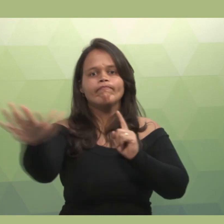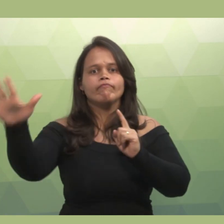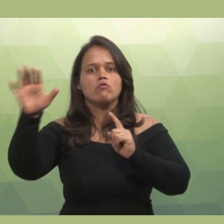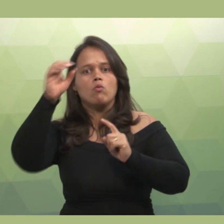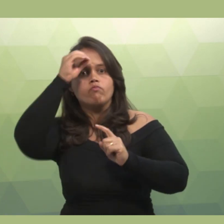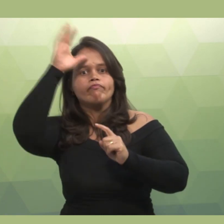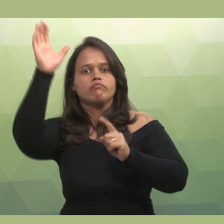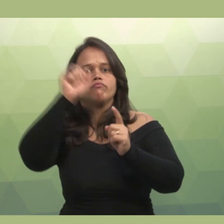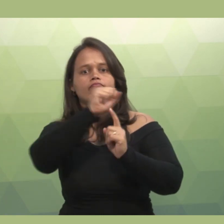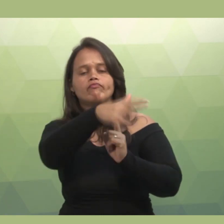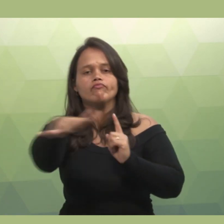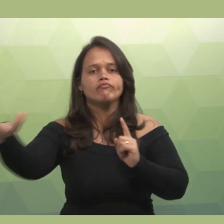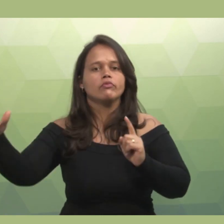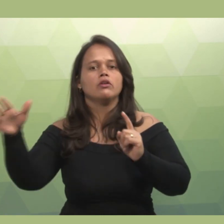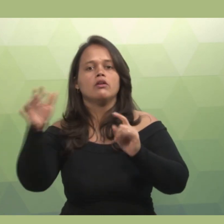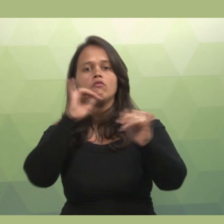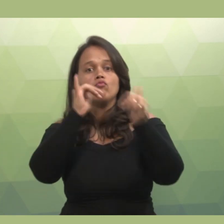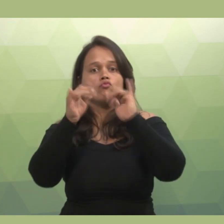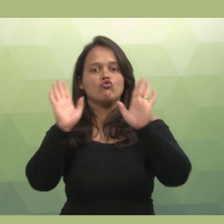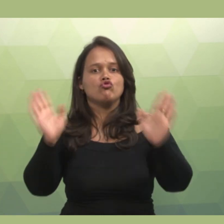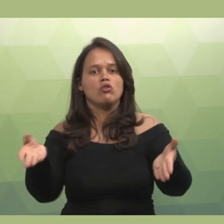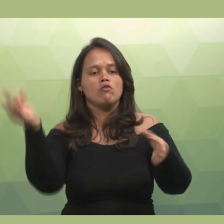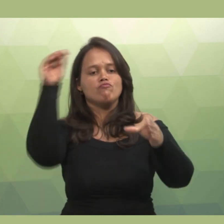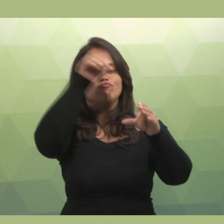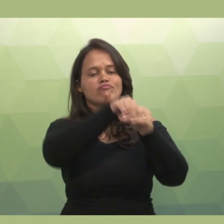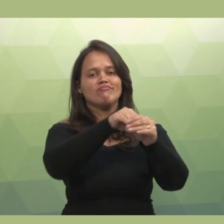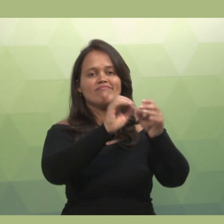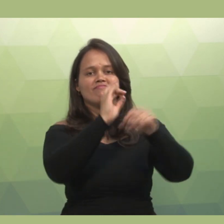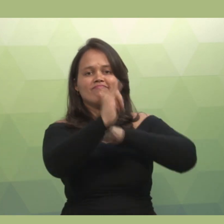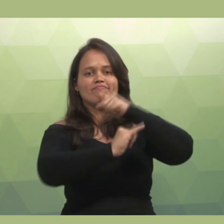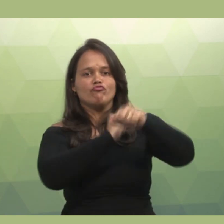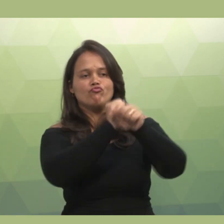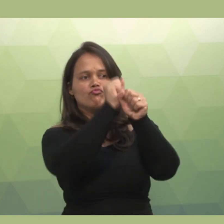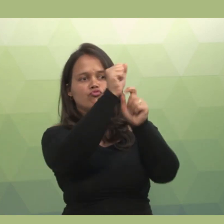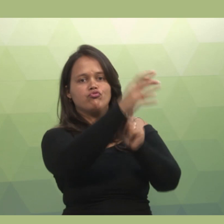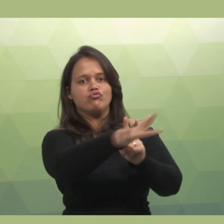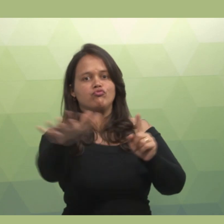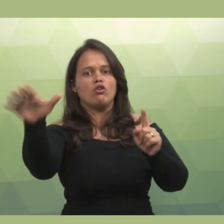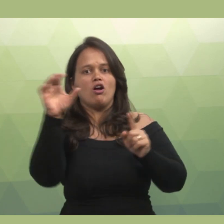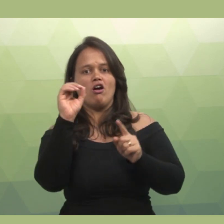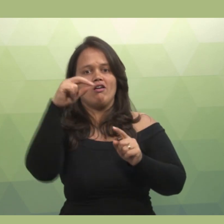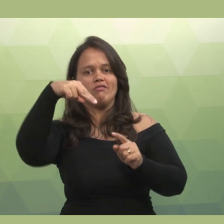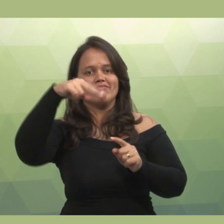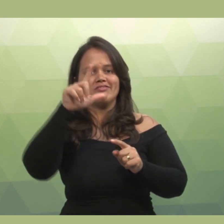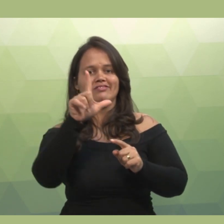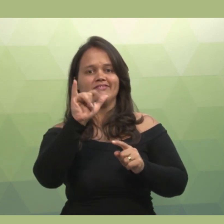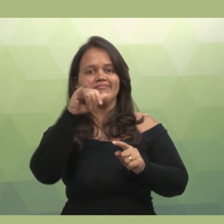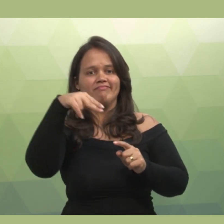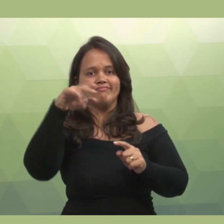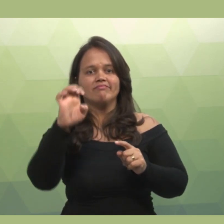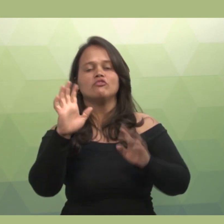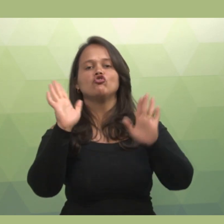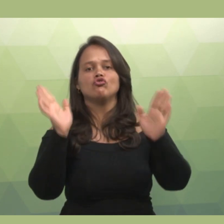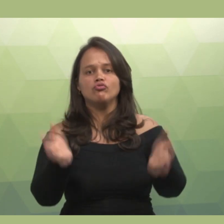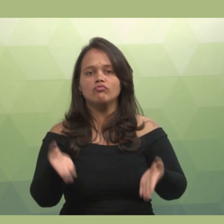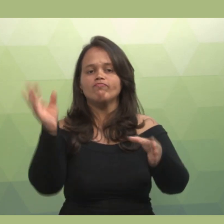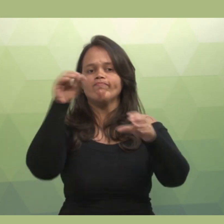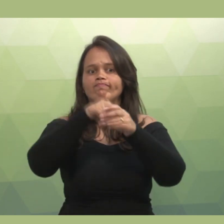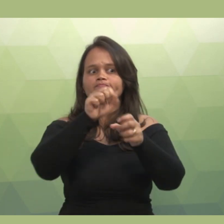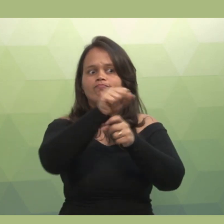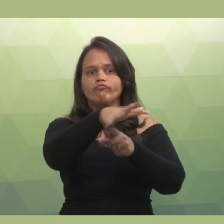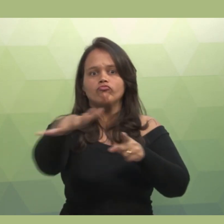que as informações estão online desde o momento de sua ocorrência, exige-se muito mais dos profissionais da